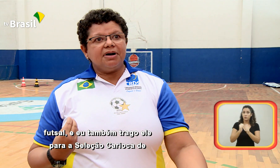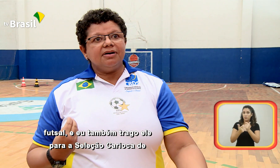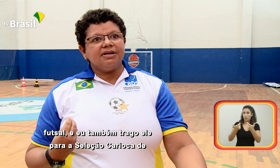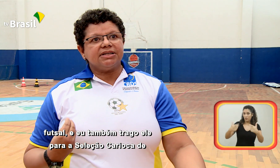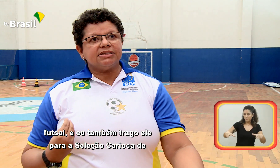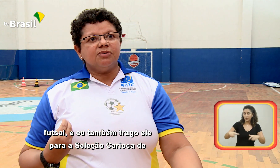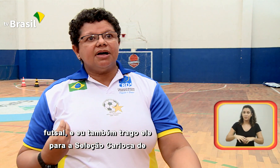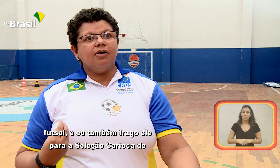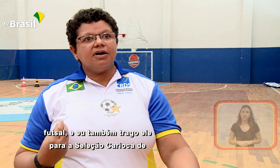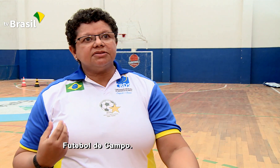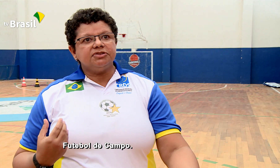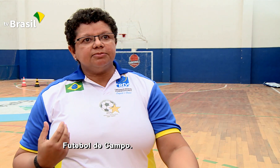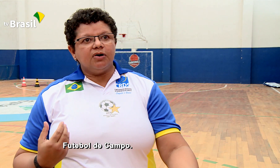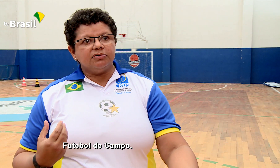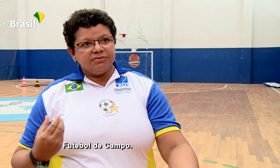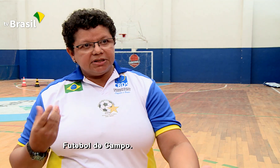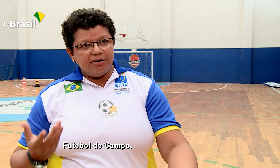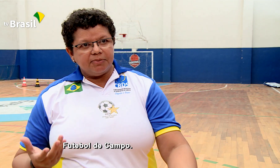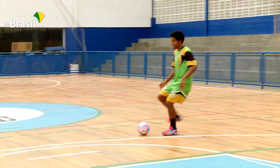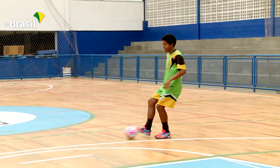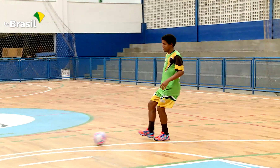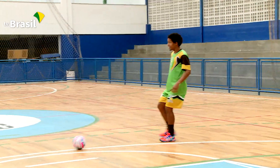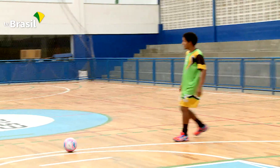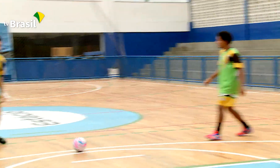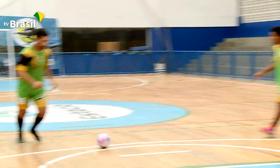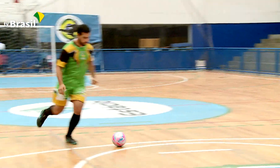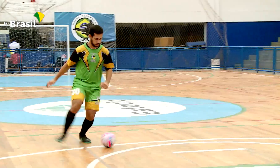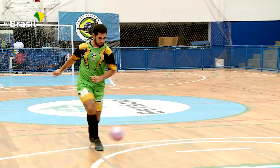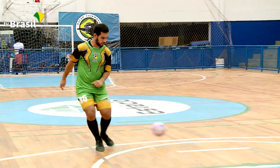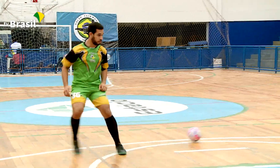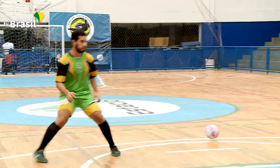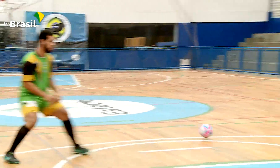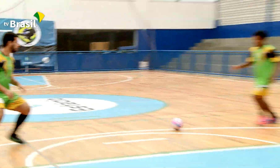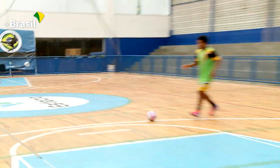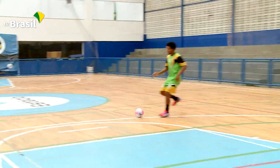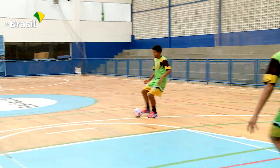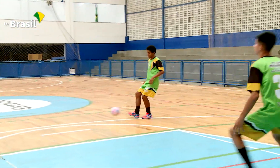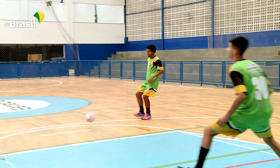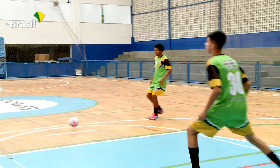a Seleção Carioca de Futebol de Campo. 3 jogadores tocam a bola entre si.